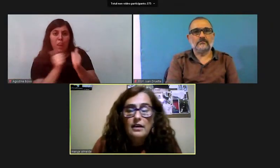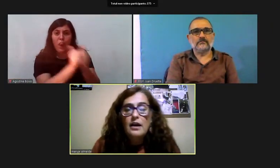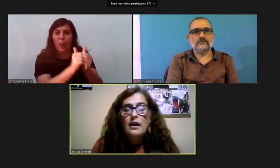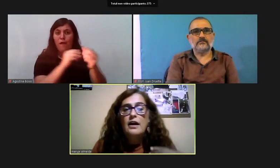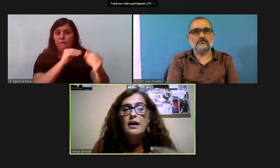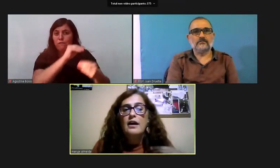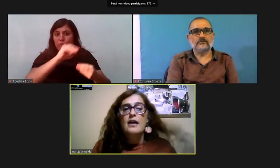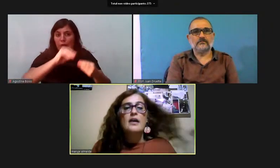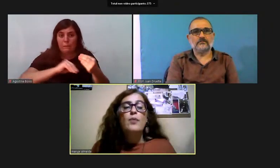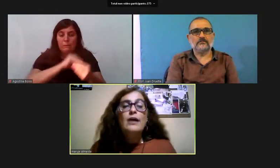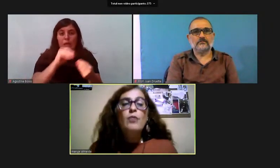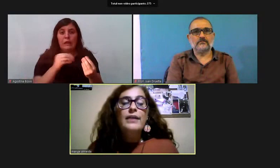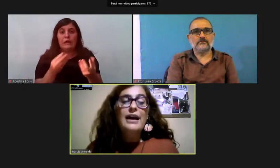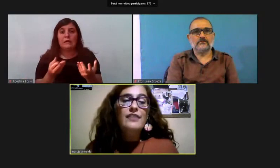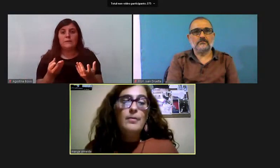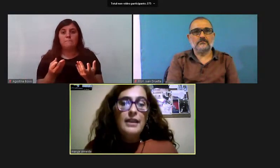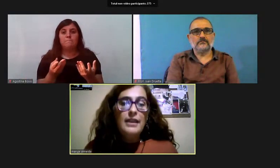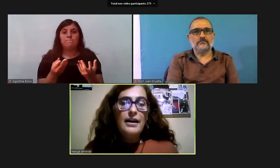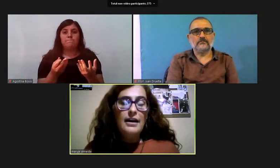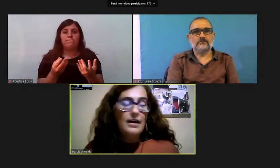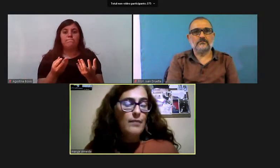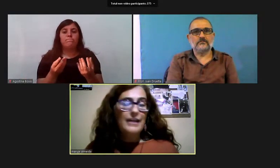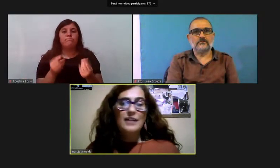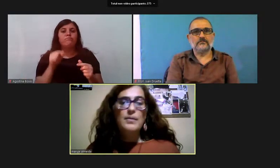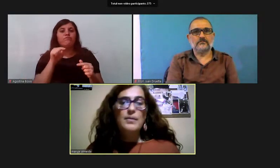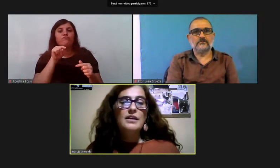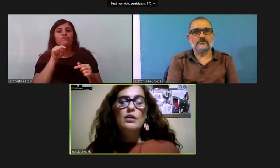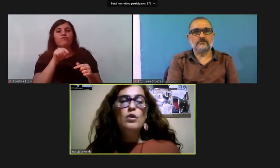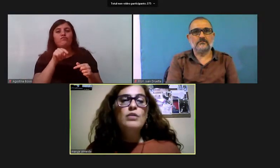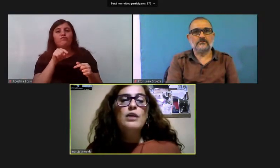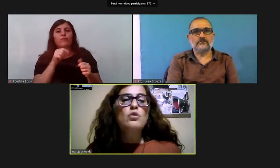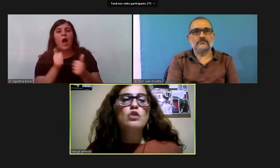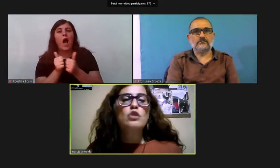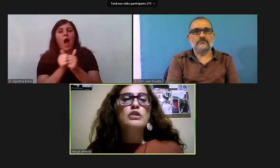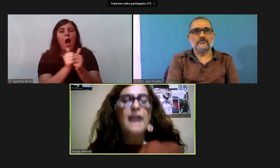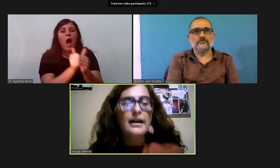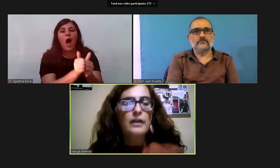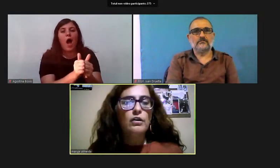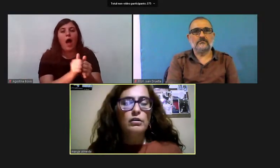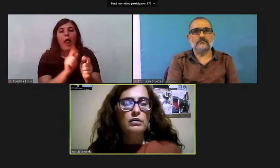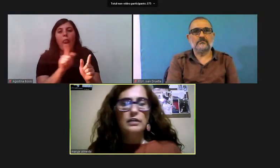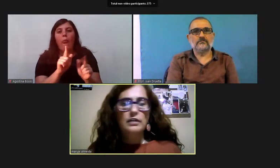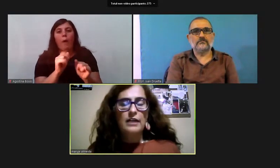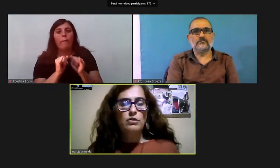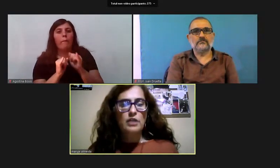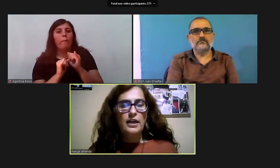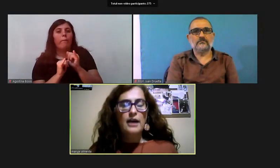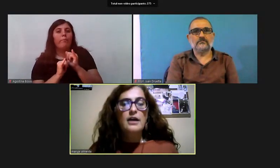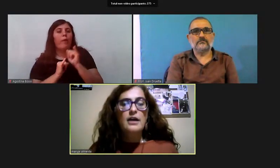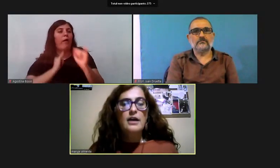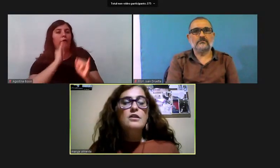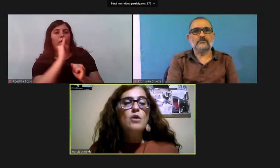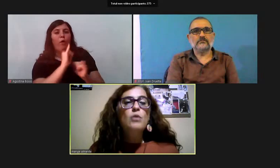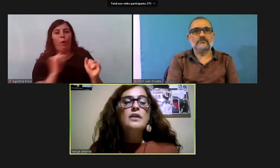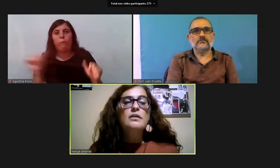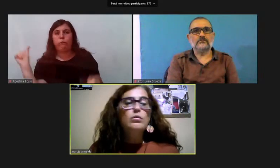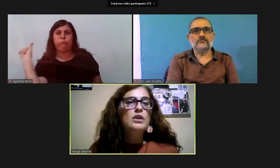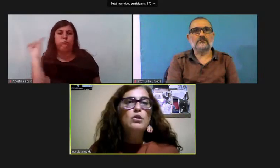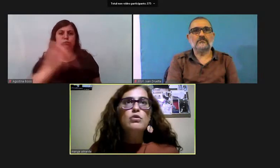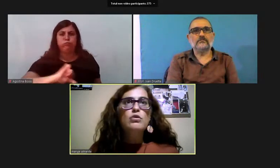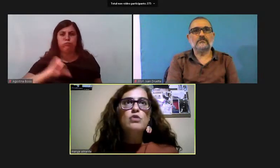¿sí? Que pueda acompañar a la familia para transmitir no un discurso trágico de la sordera, sino